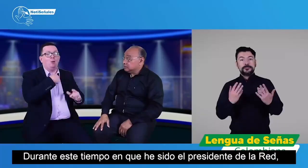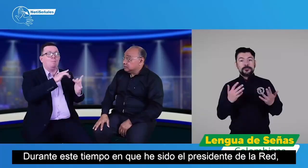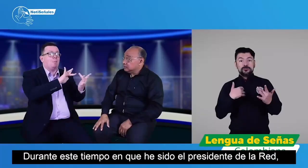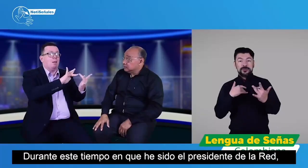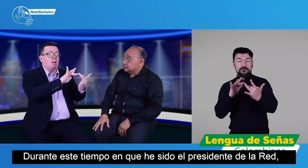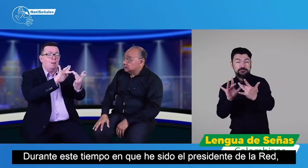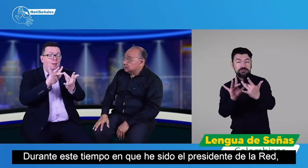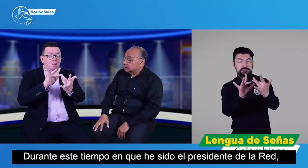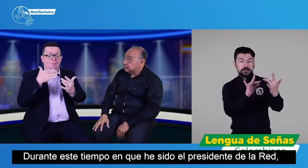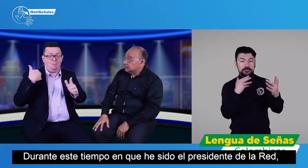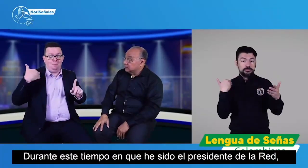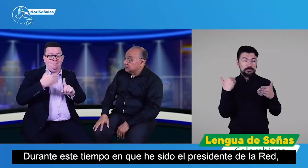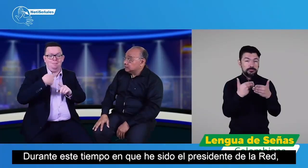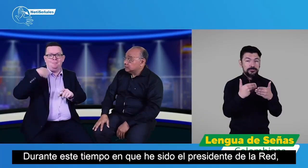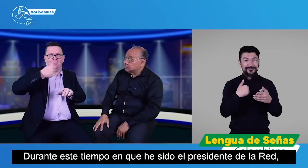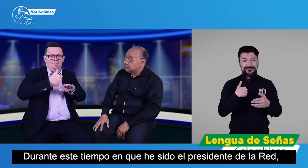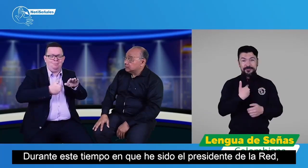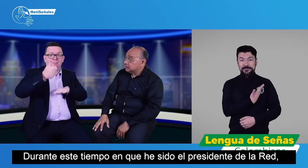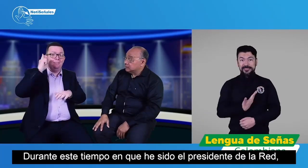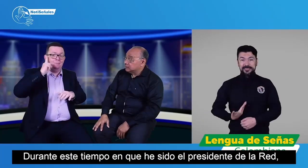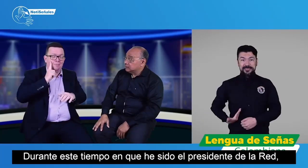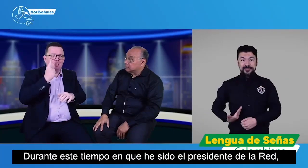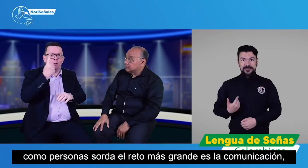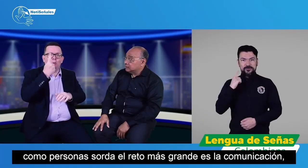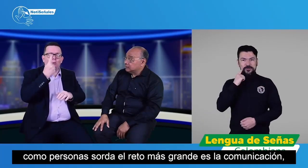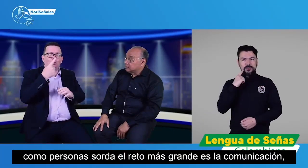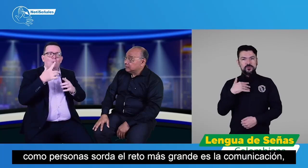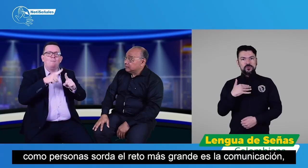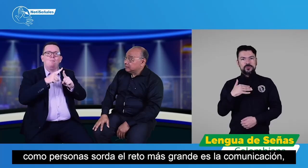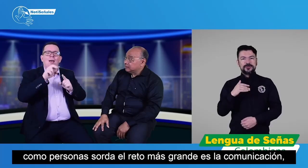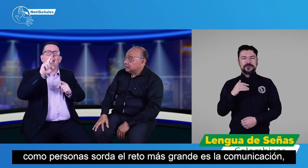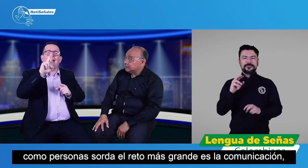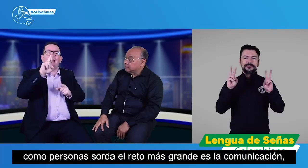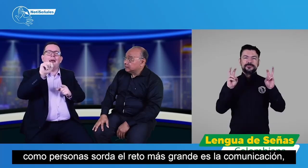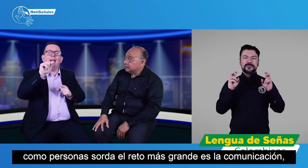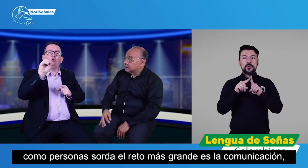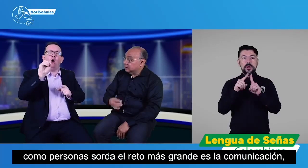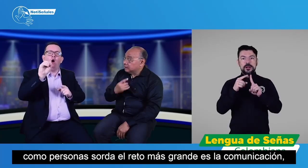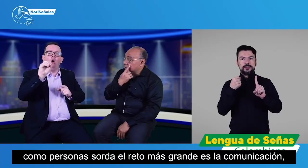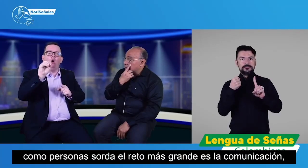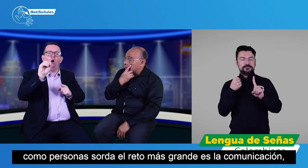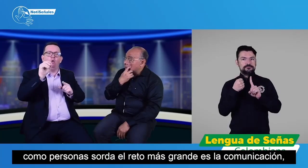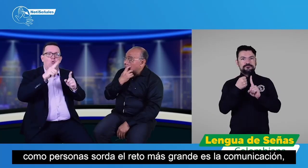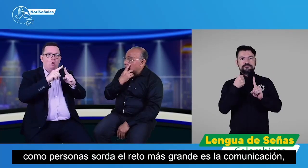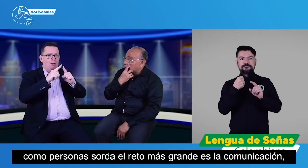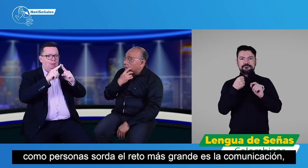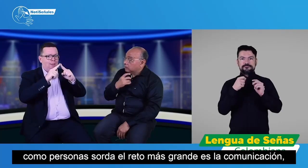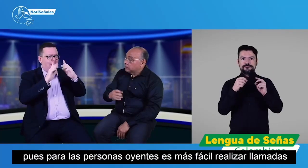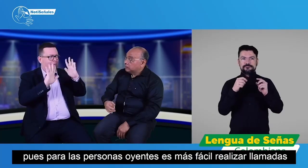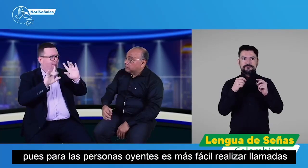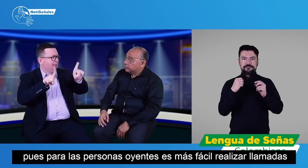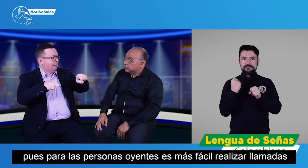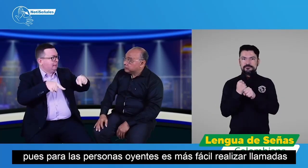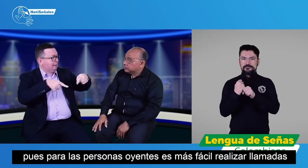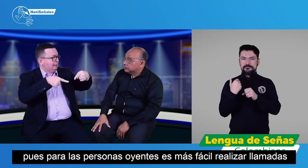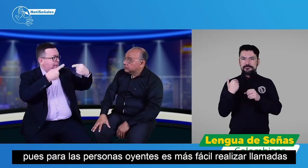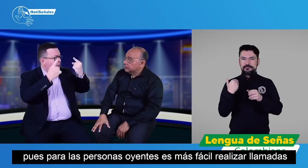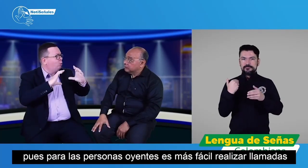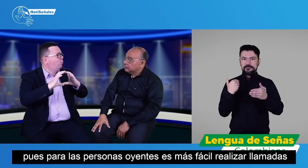Durante este tiempo en que he sido el presidente de la red como persona sorda, el reto más grande es la comunicación, pues para las personas oyentes